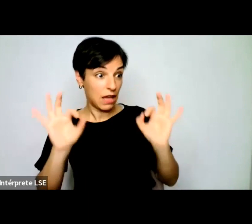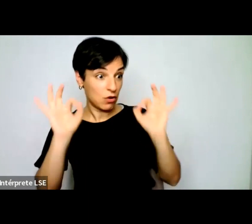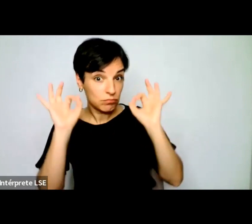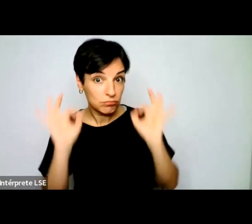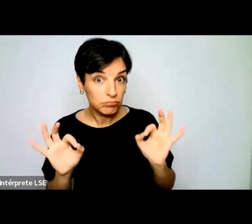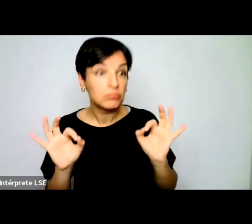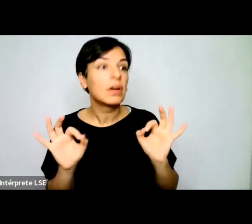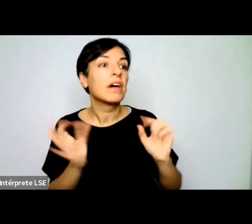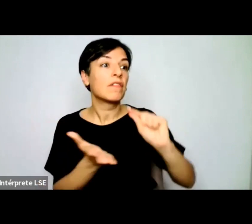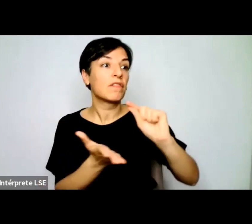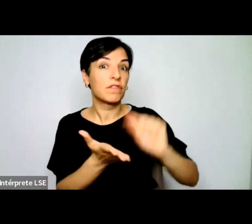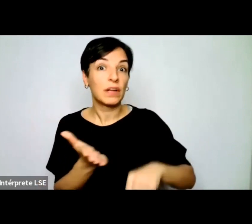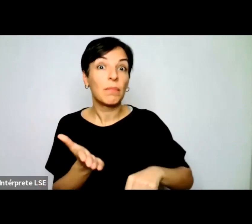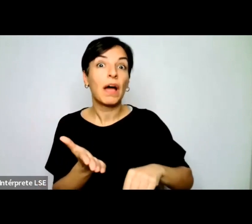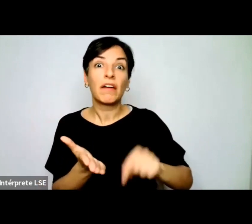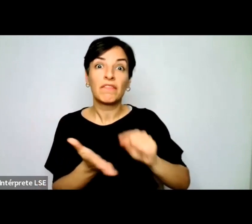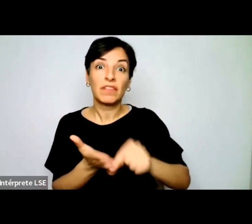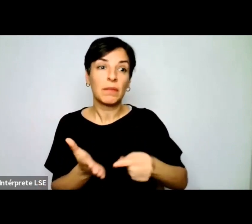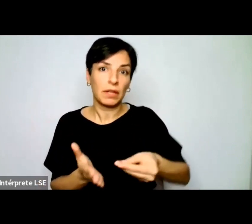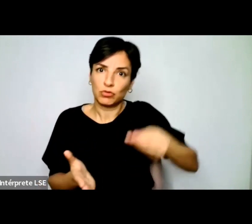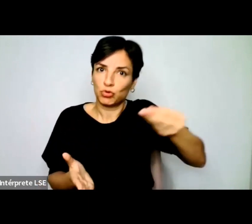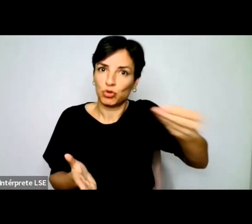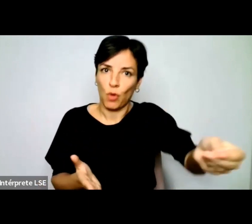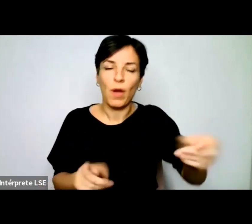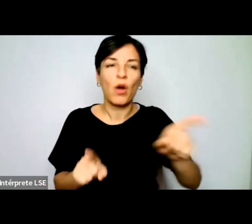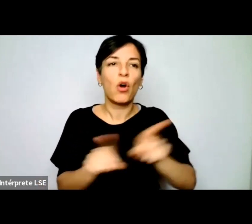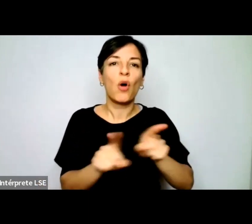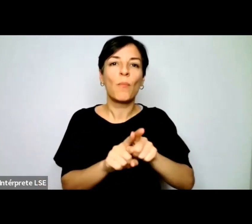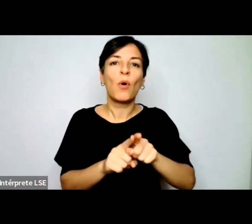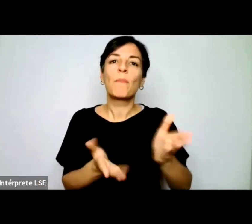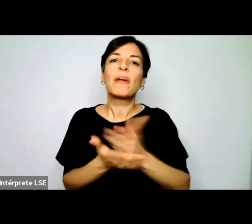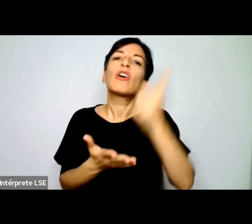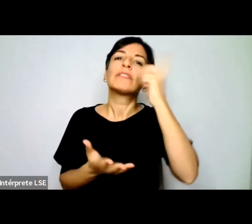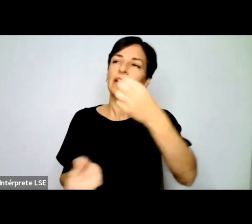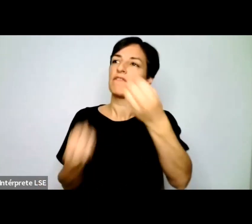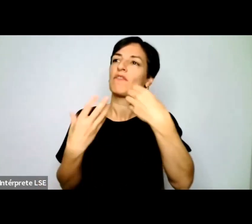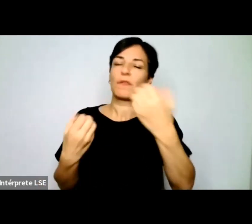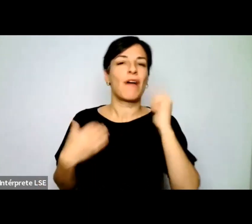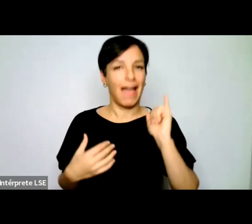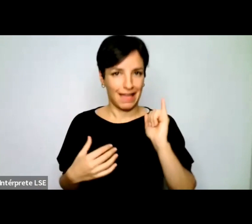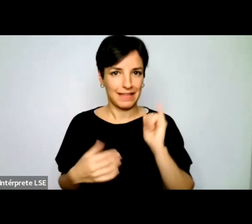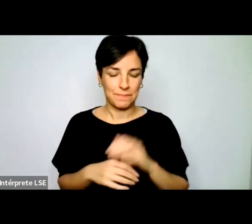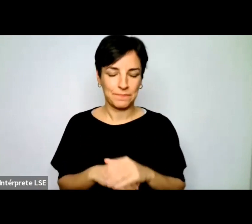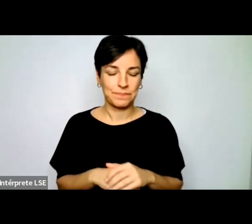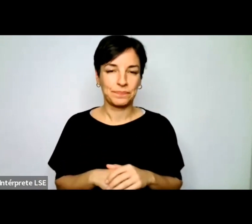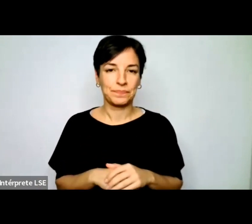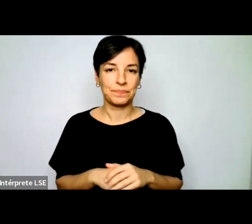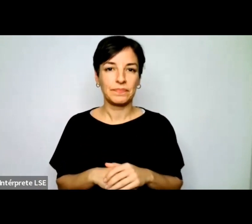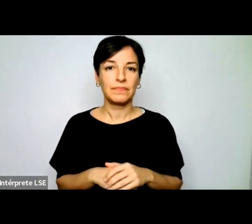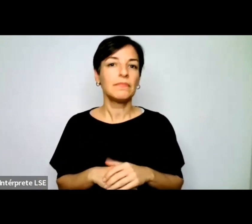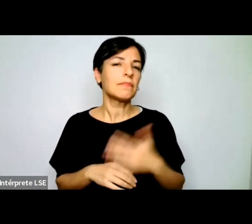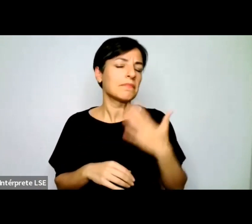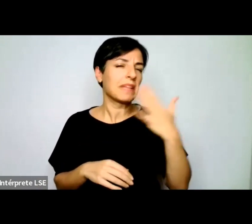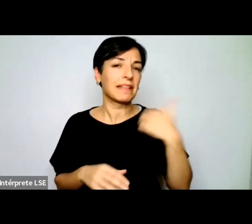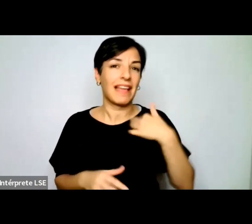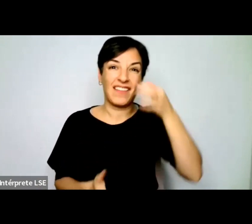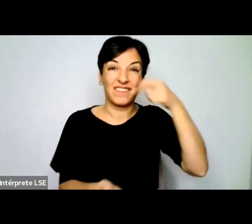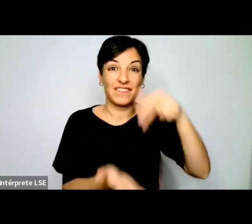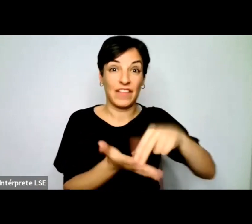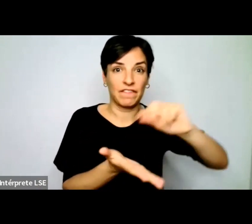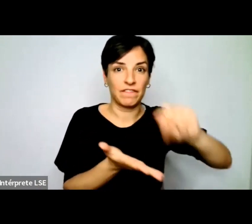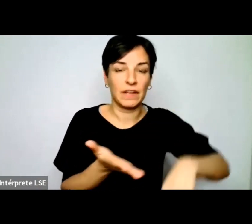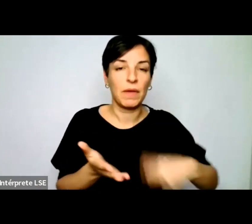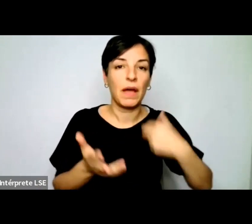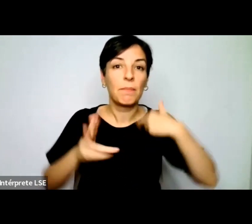os ha informado, que es la mediación. Para las firmas de los documentos, si la mediación es por videoconferencia, no hace falta que tengáis